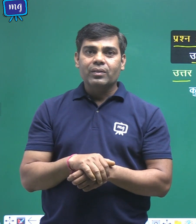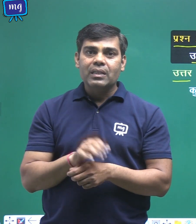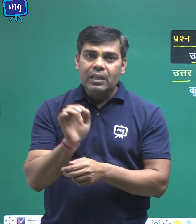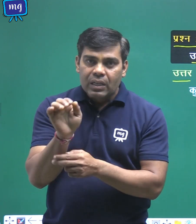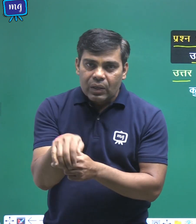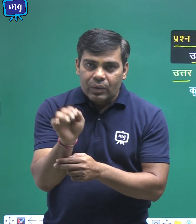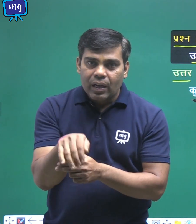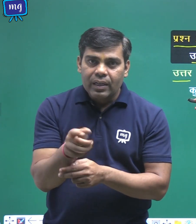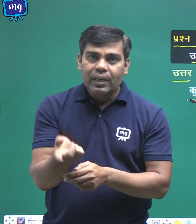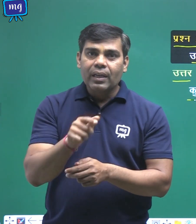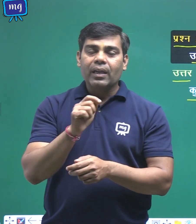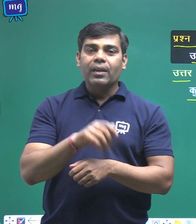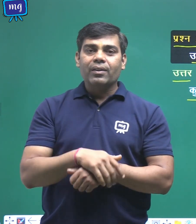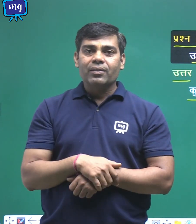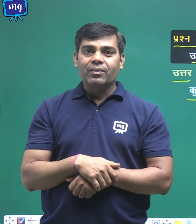कुदाली के